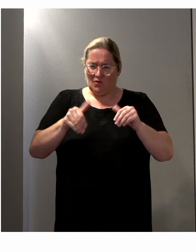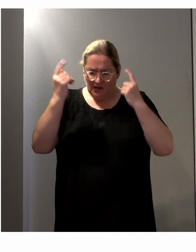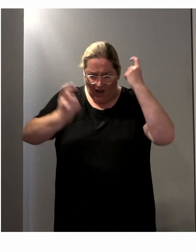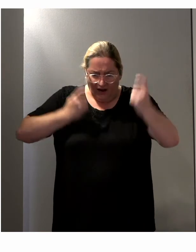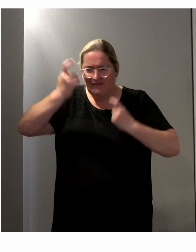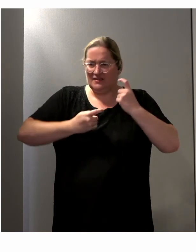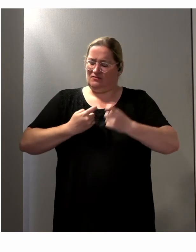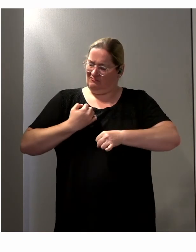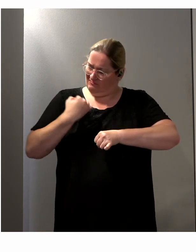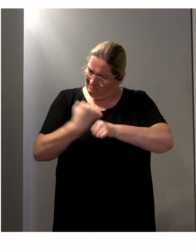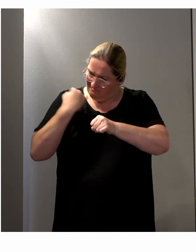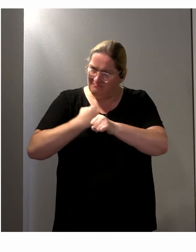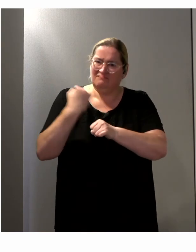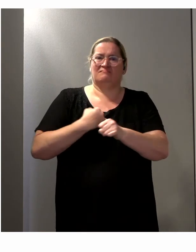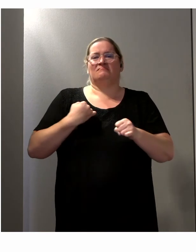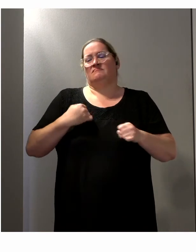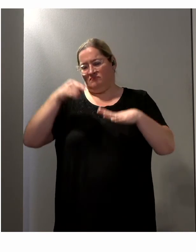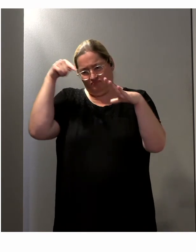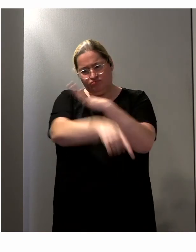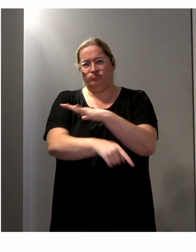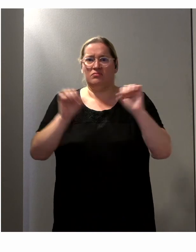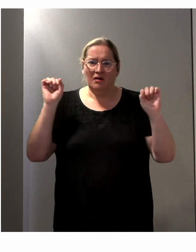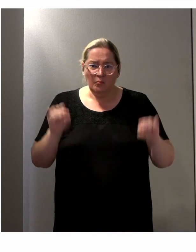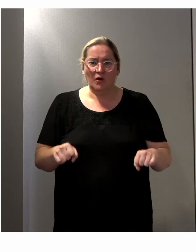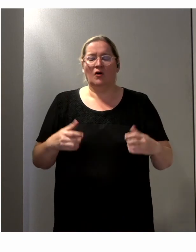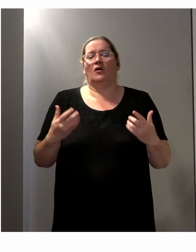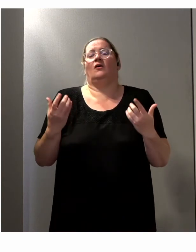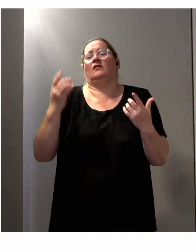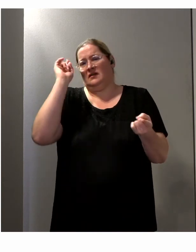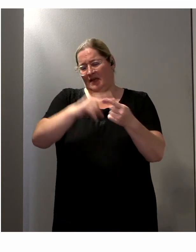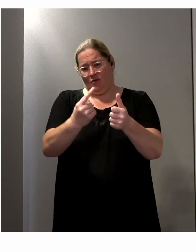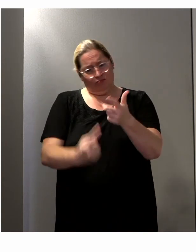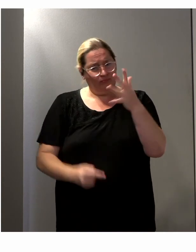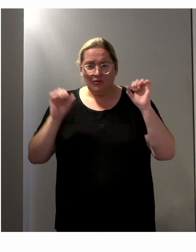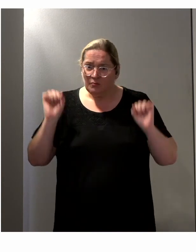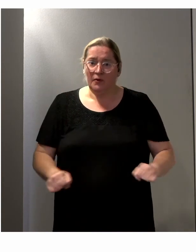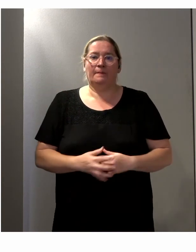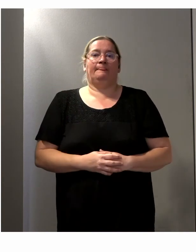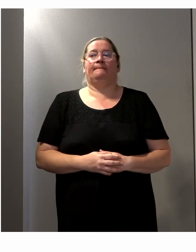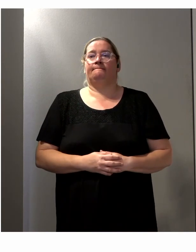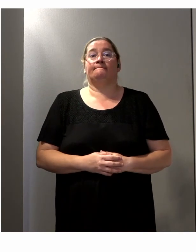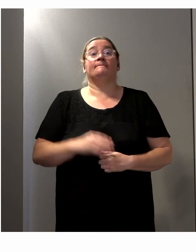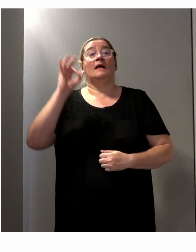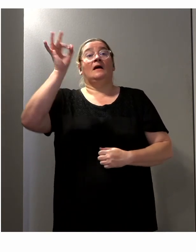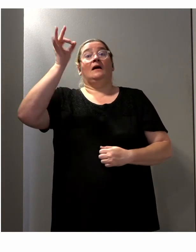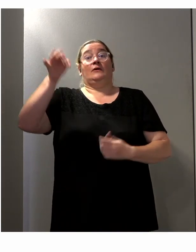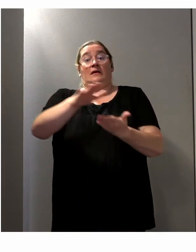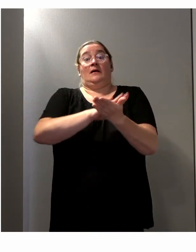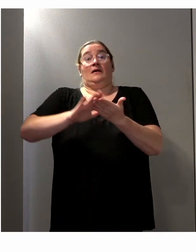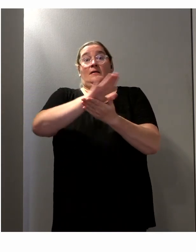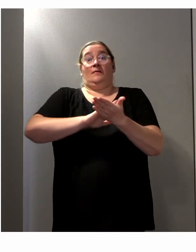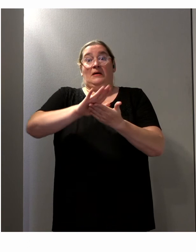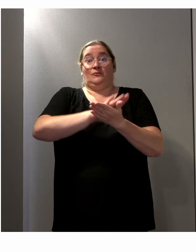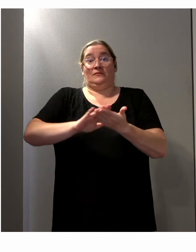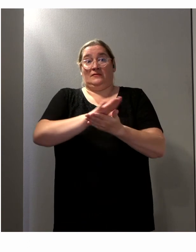réflexions et d'engager des travaux structurels et approfondis pour appréhender différents sujets. Oui, alors Merci, excusez-nous, mais on